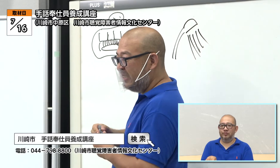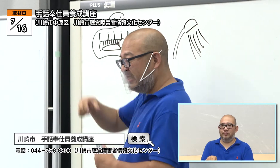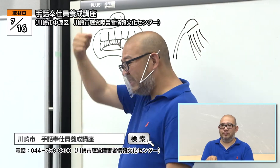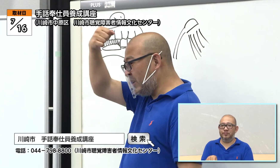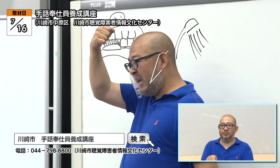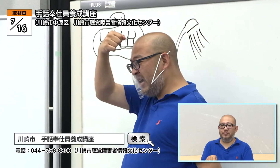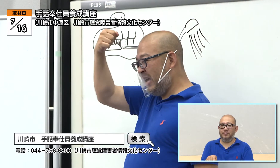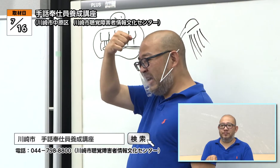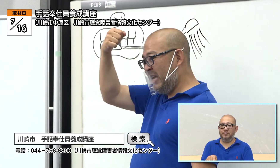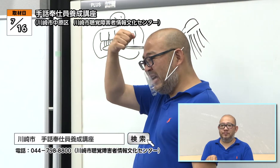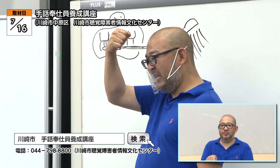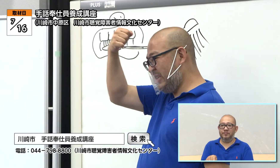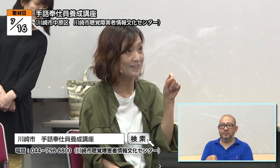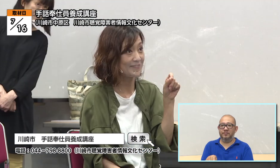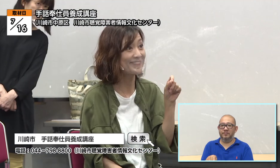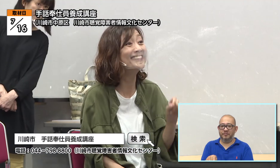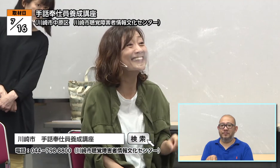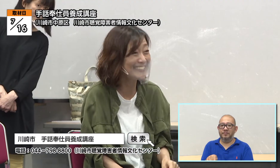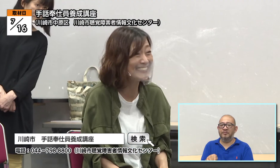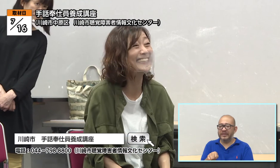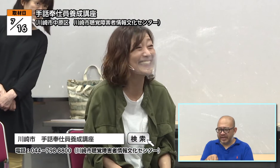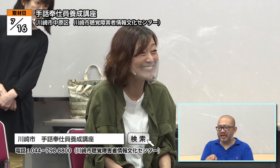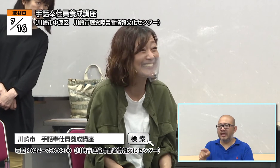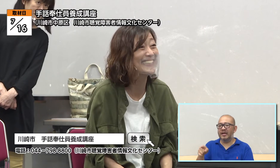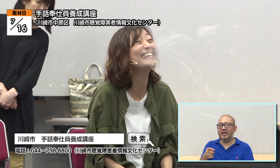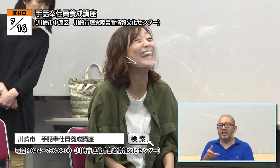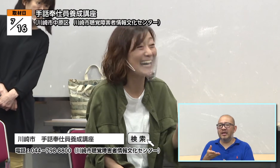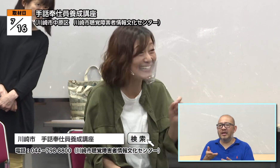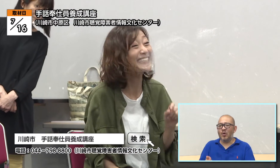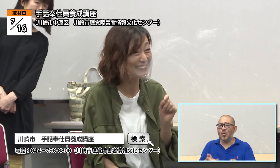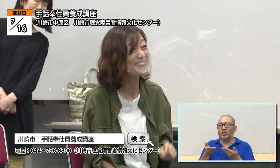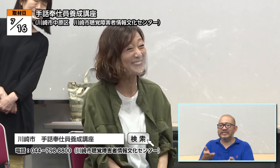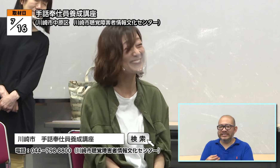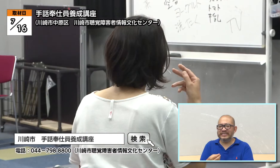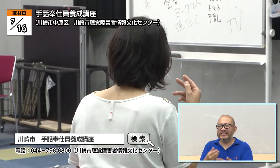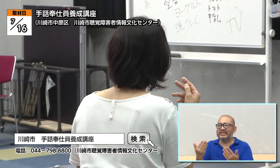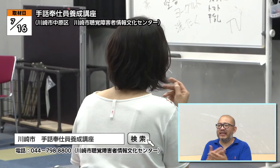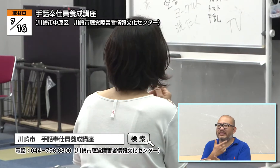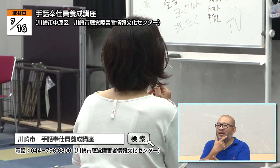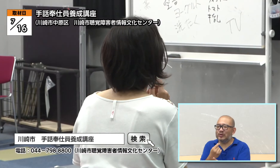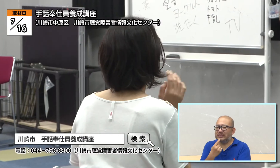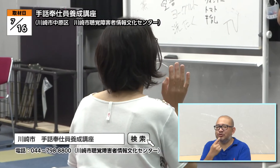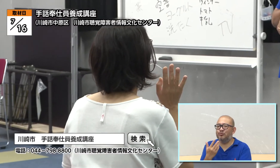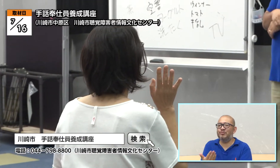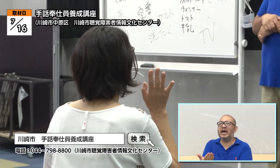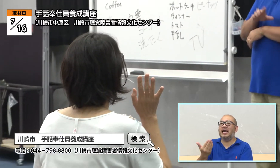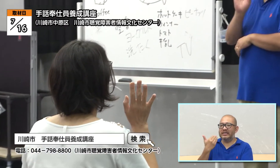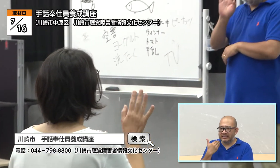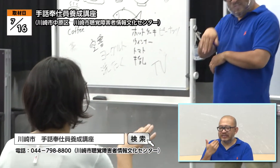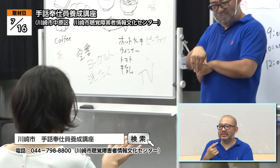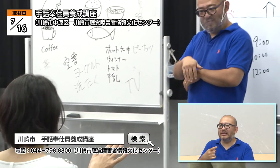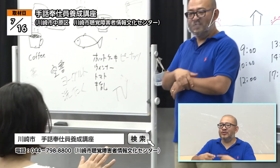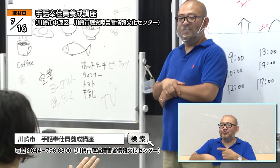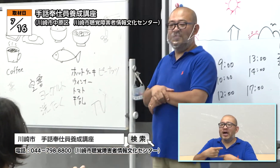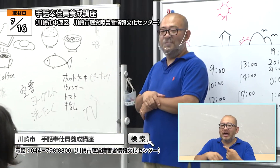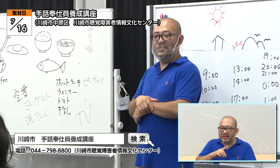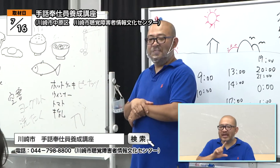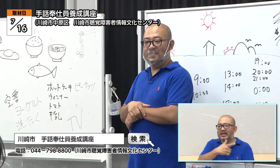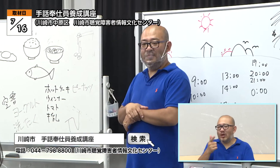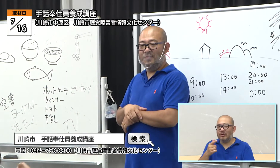しい、なので方針として活動してほしいというよりは、気軽に学んだ手話